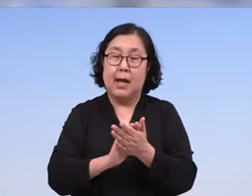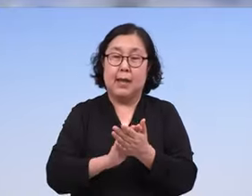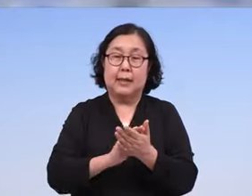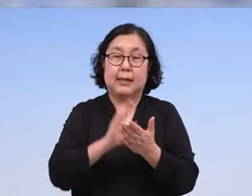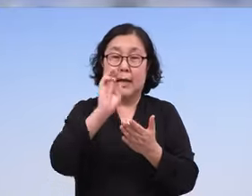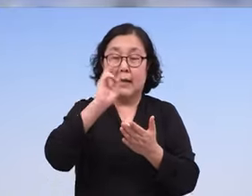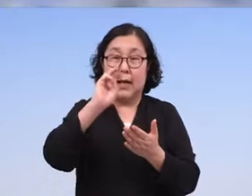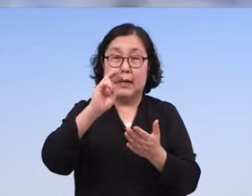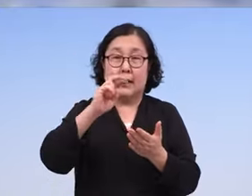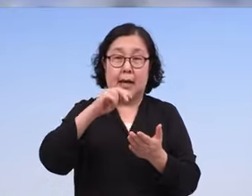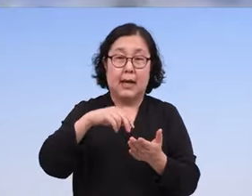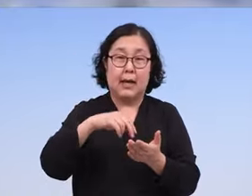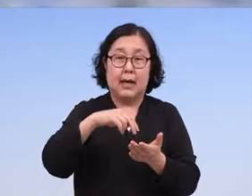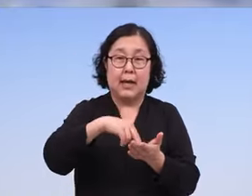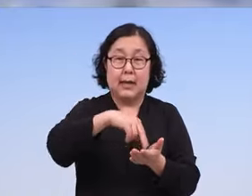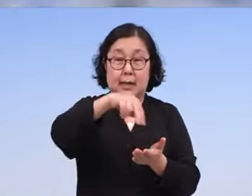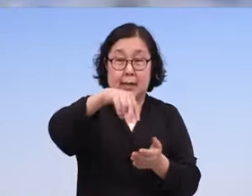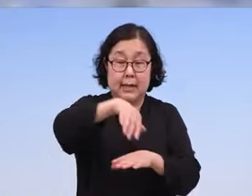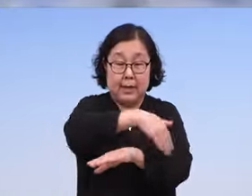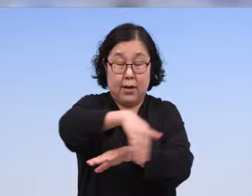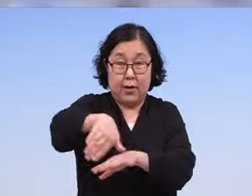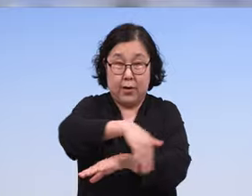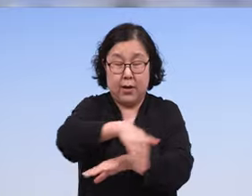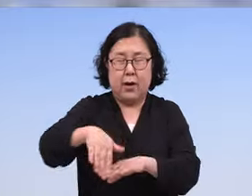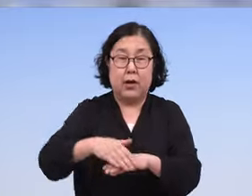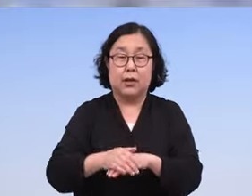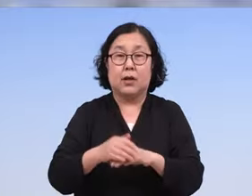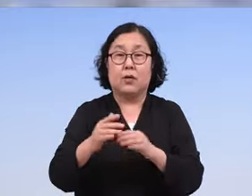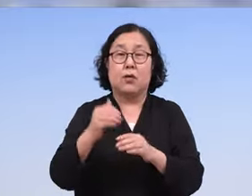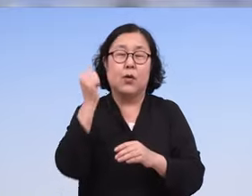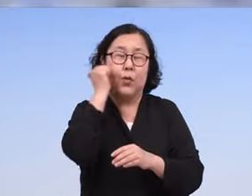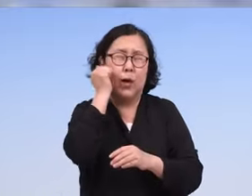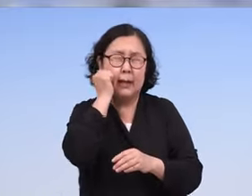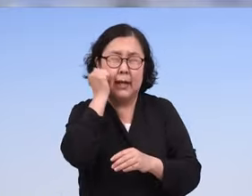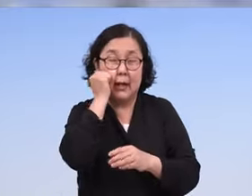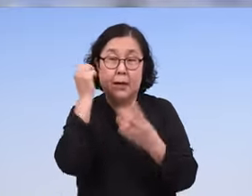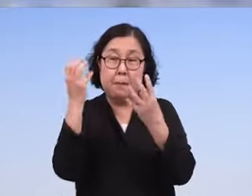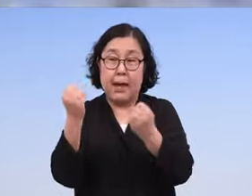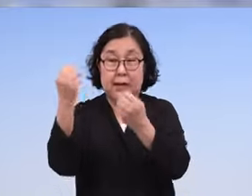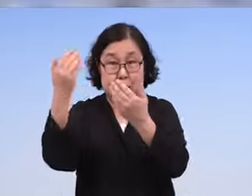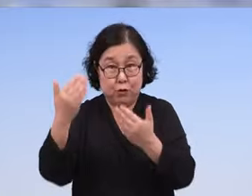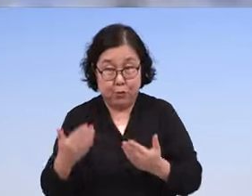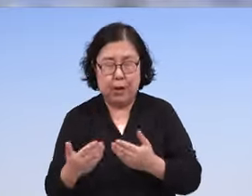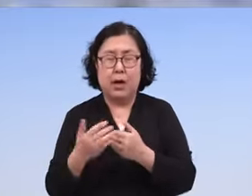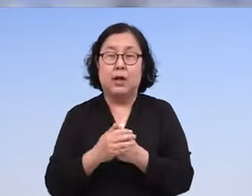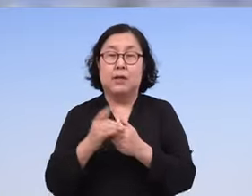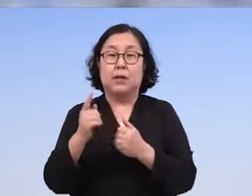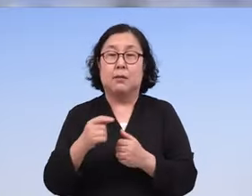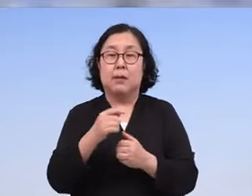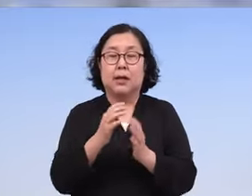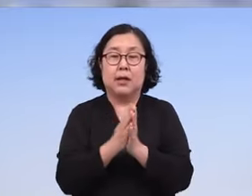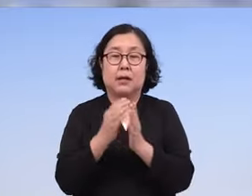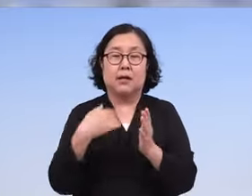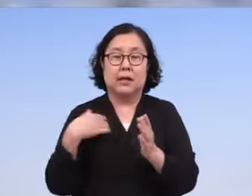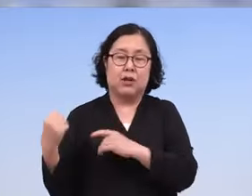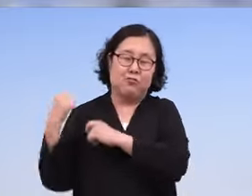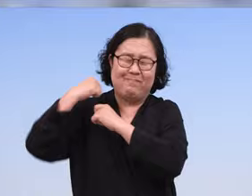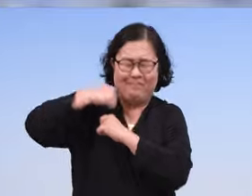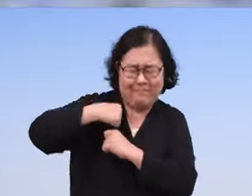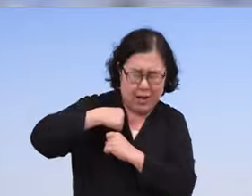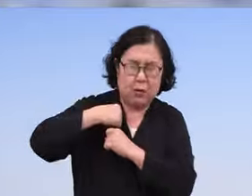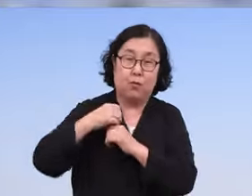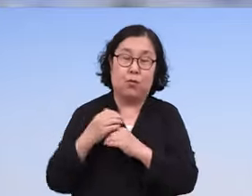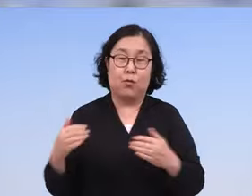이 과자를, 지금 생각하니까 그 불량품이 엄청 많았습니다. 그 과자를 이만큼씩 이렇게 넣어주면은 신나가지고 그냥 한